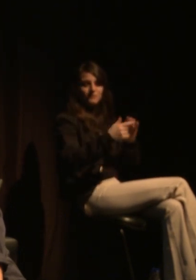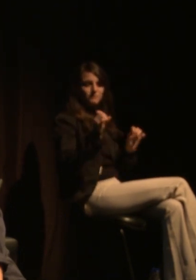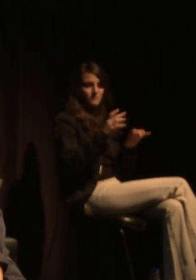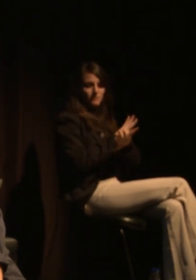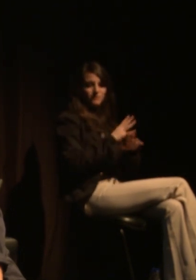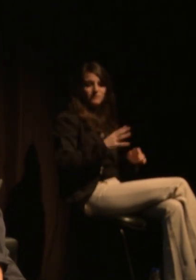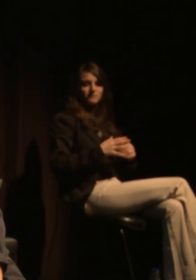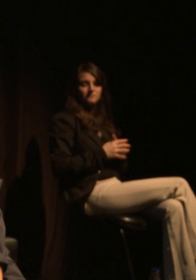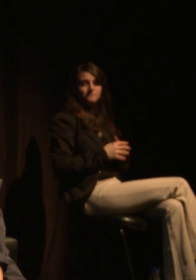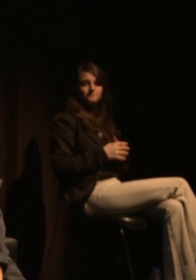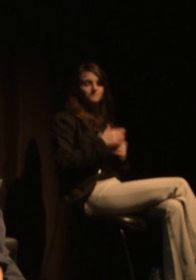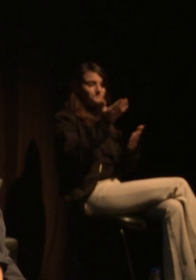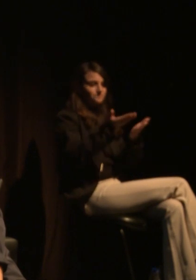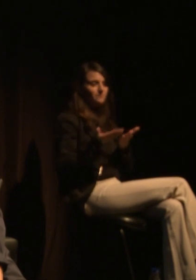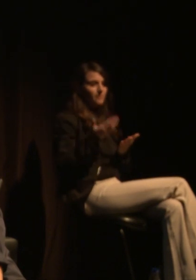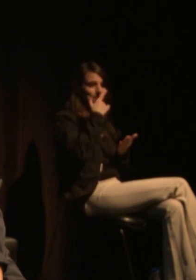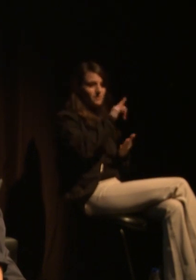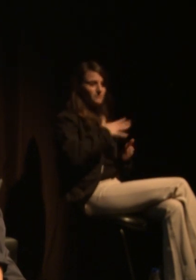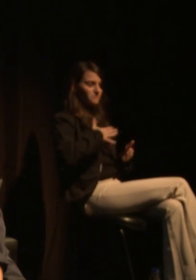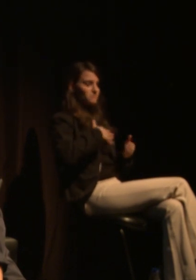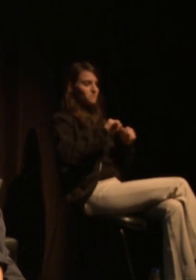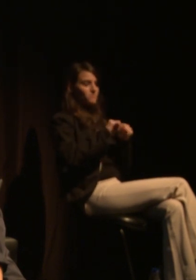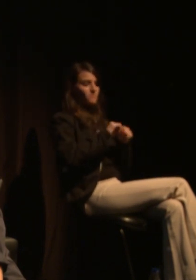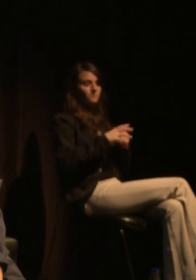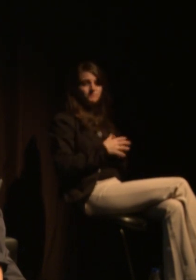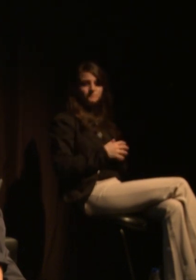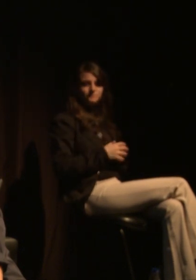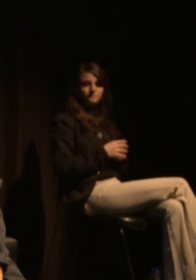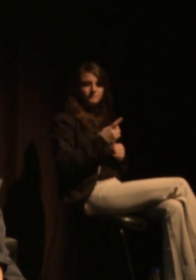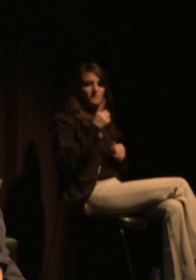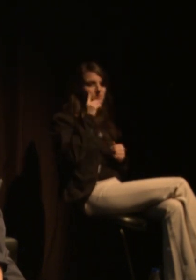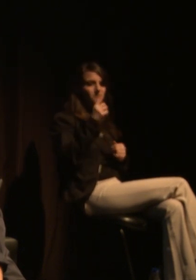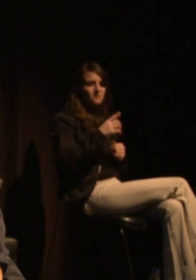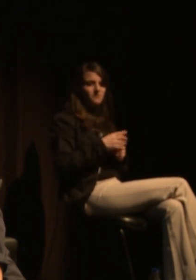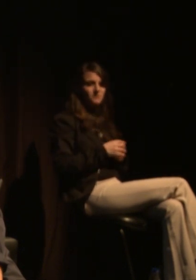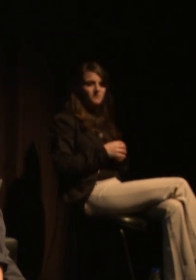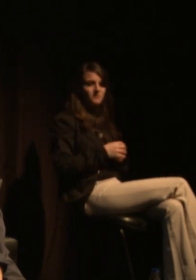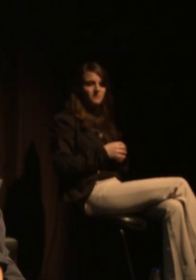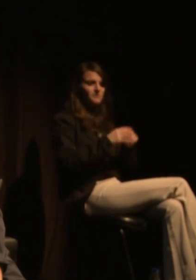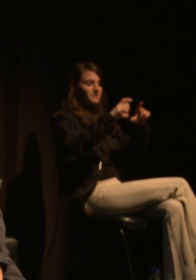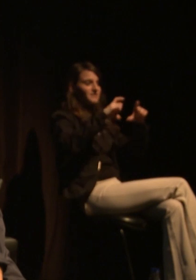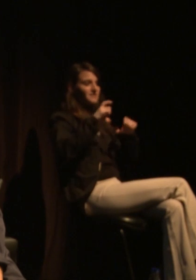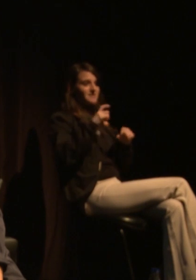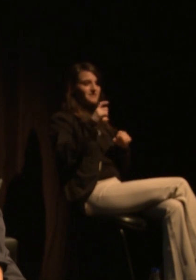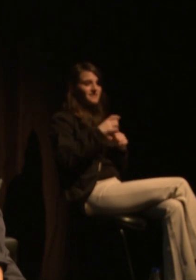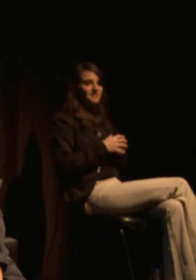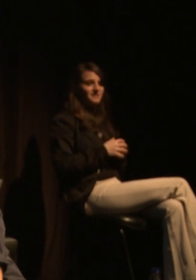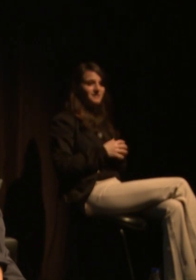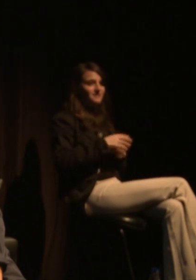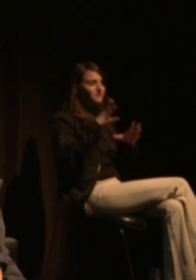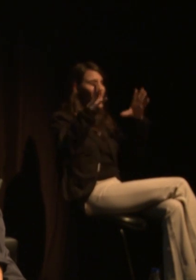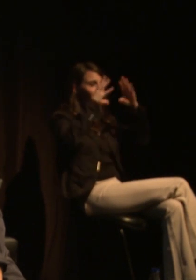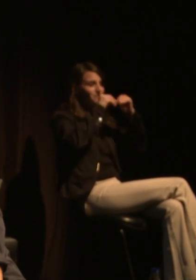Aí escrevi outras, mas eu fui fazendo a minha mesmo. Mas aí um dia eu cheguei e falei, eu sou crítico, me dá permanente. Ia toda